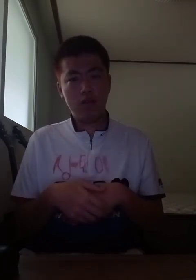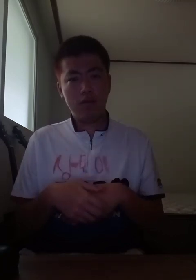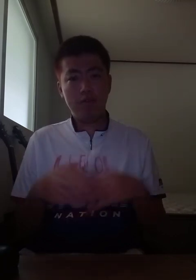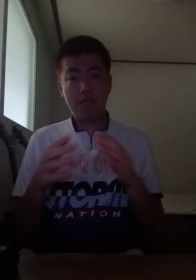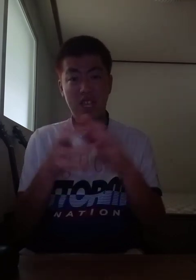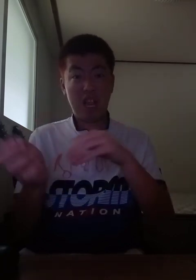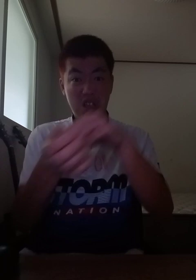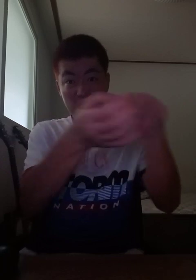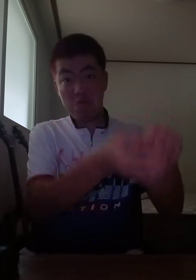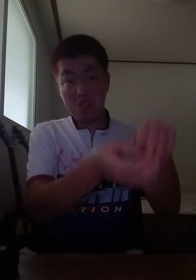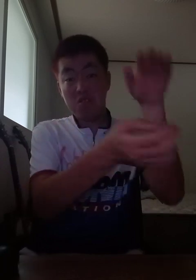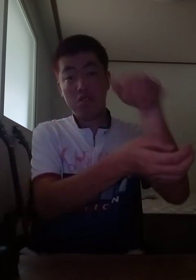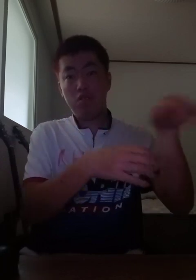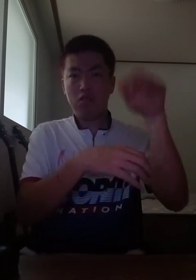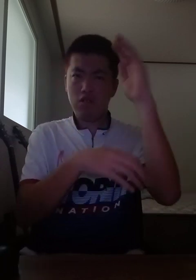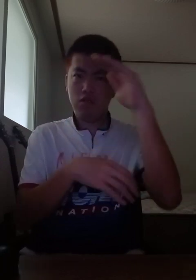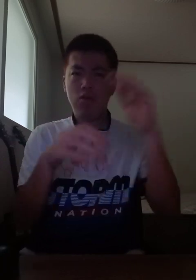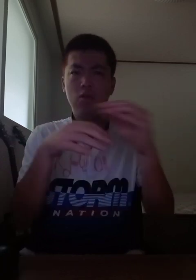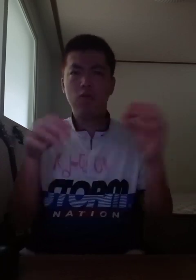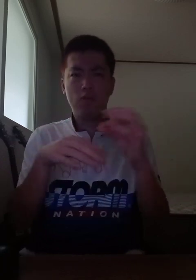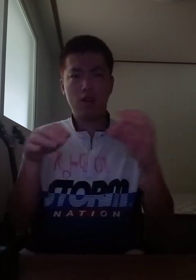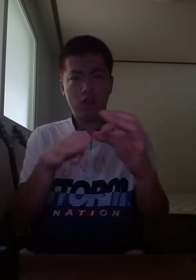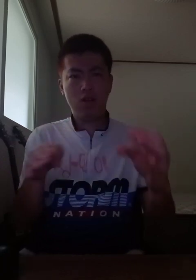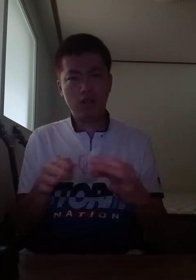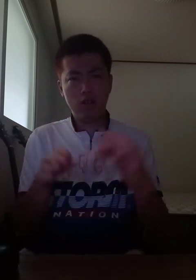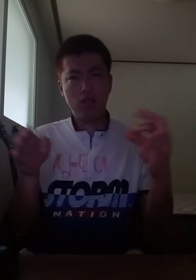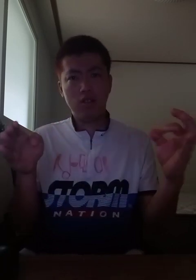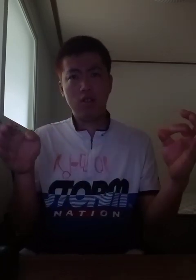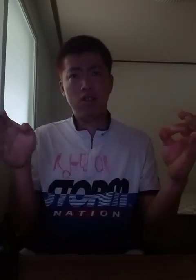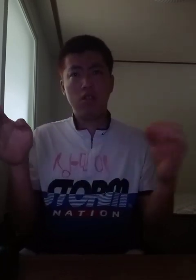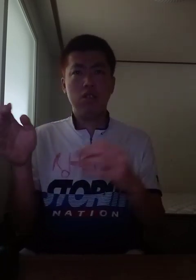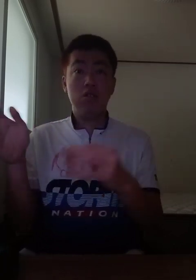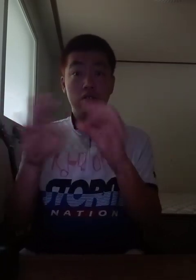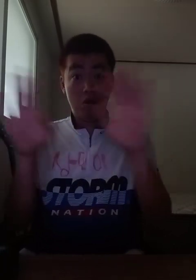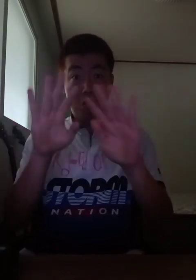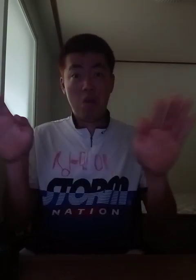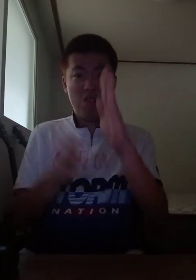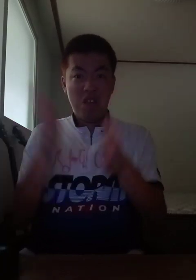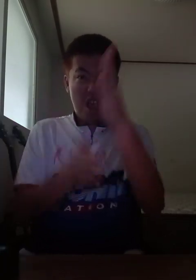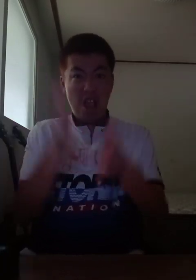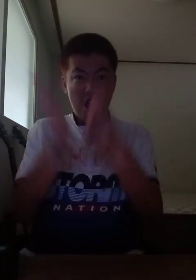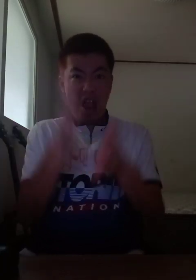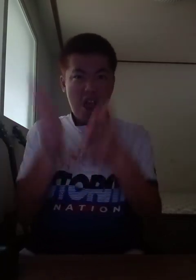담벼락을 넘지 않는 아이들은 우회길로 가다가도 갑자기 문이 열리면 순식간에 몰려듭니다.